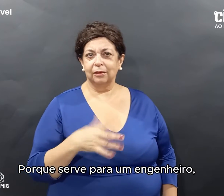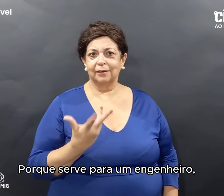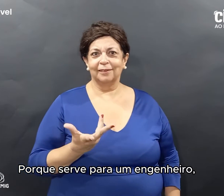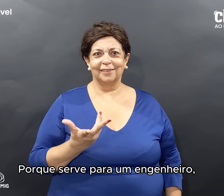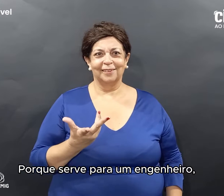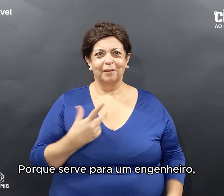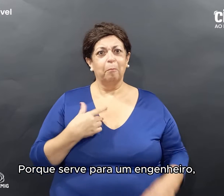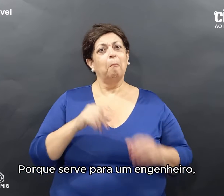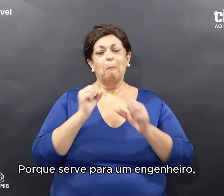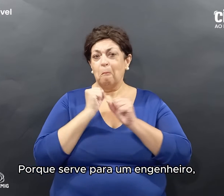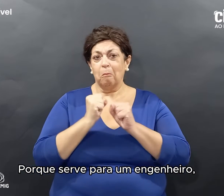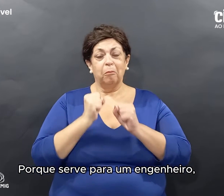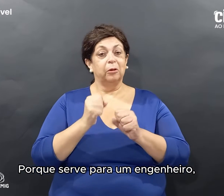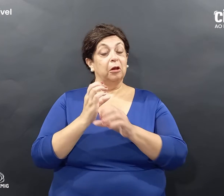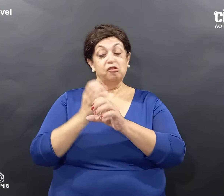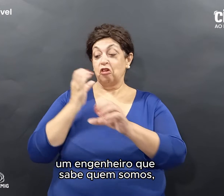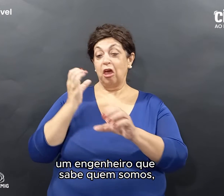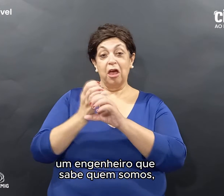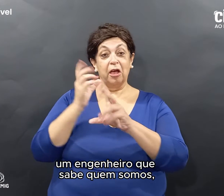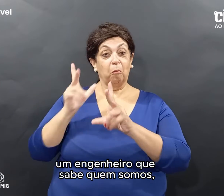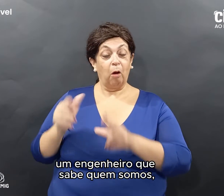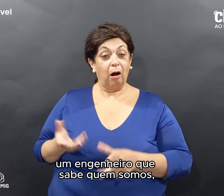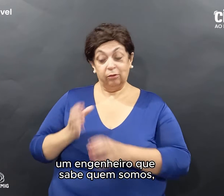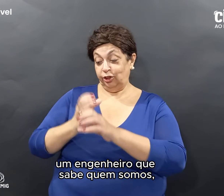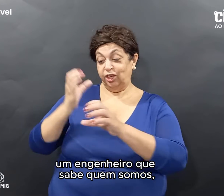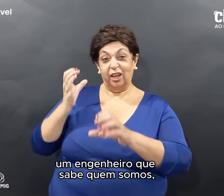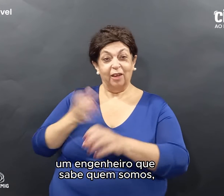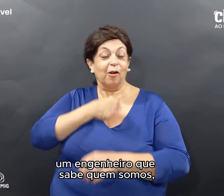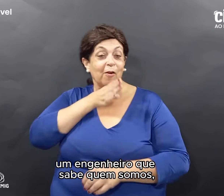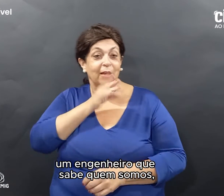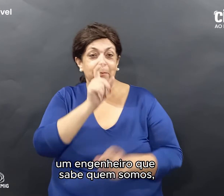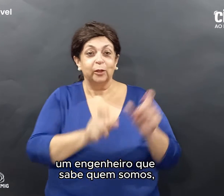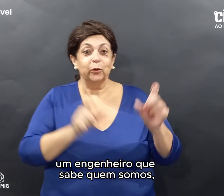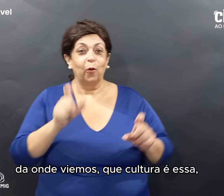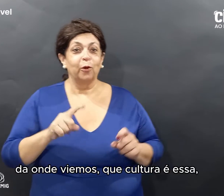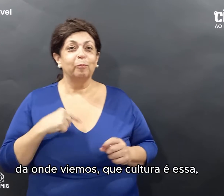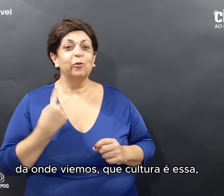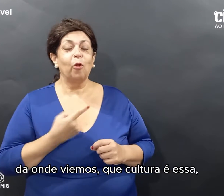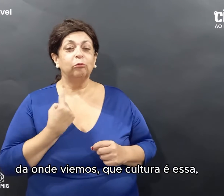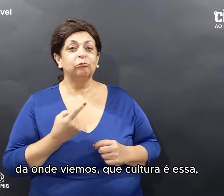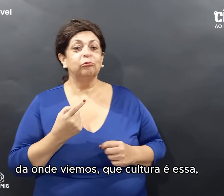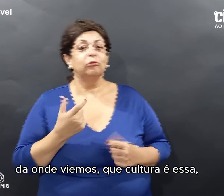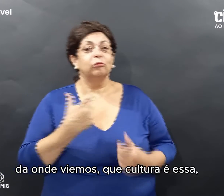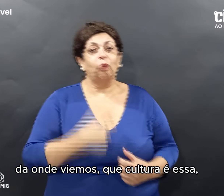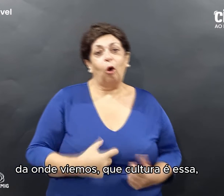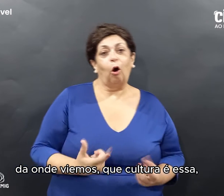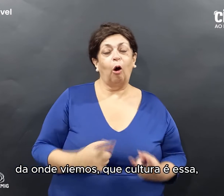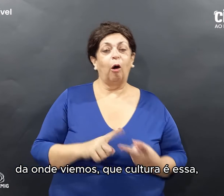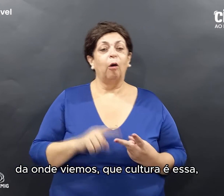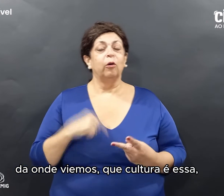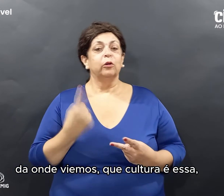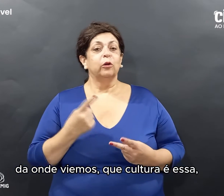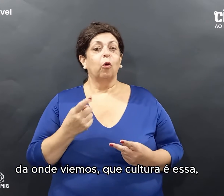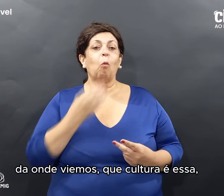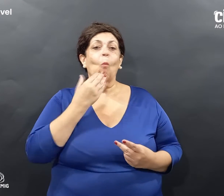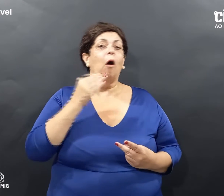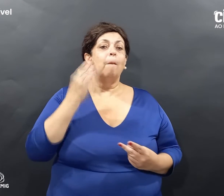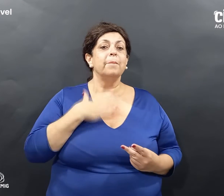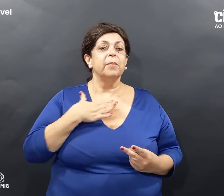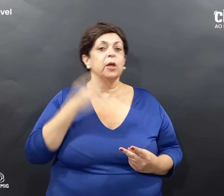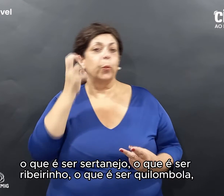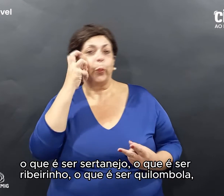para um engenheiro, né? Um engenheiro que sabe quem somos, de onde viemos, né? Que cultura é